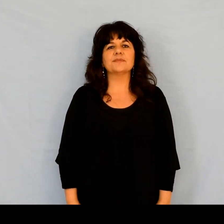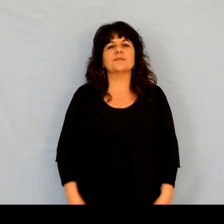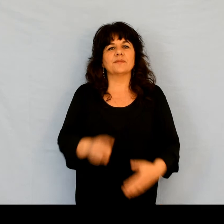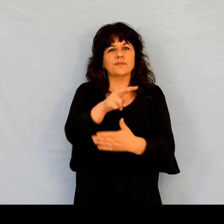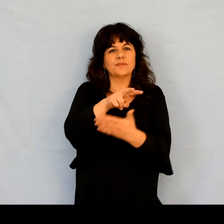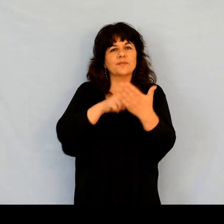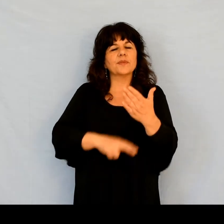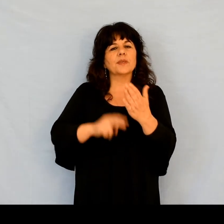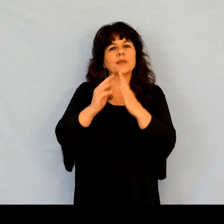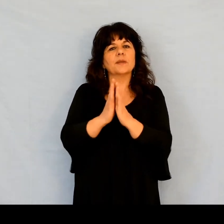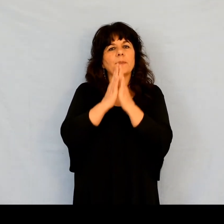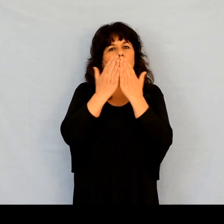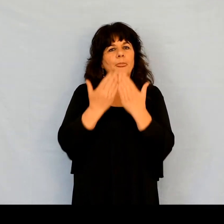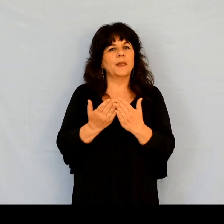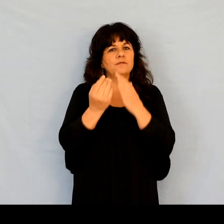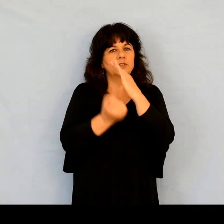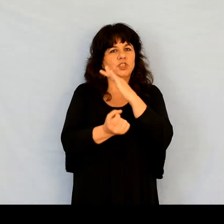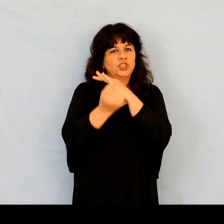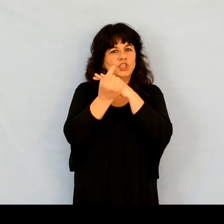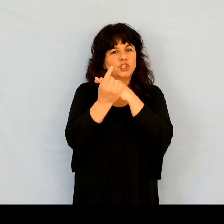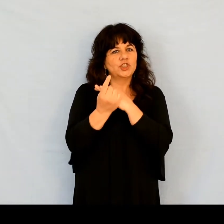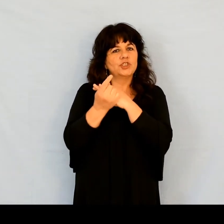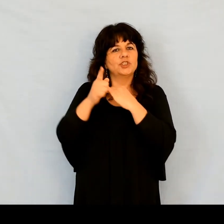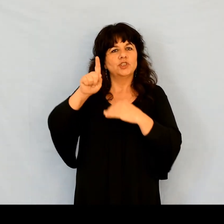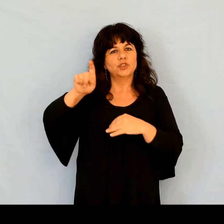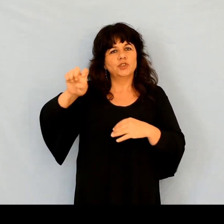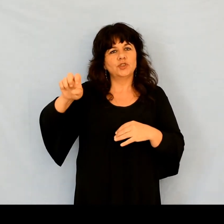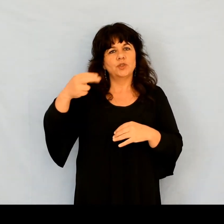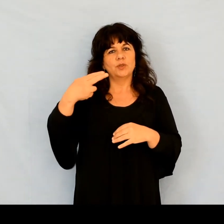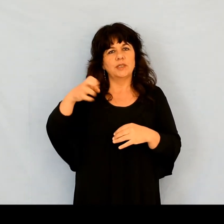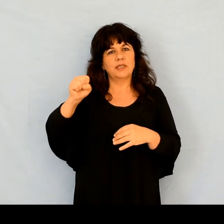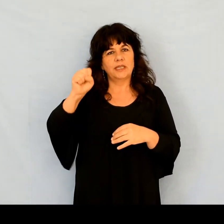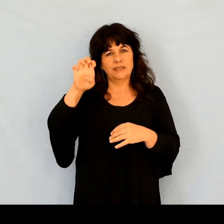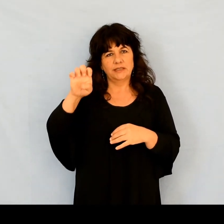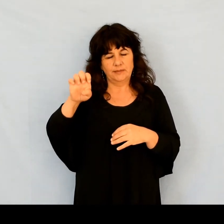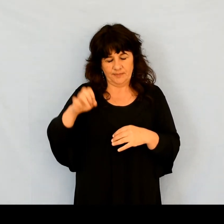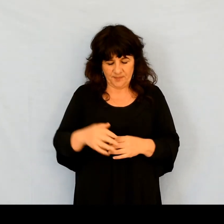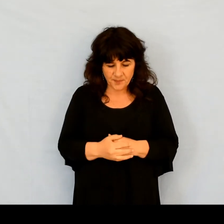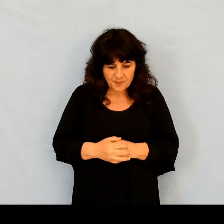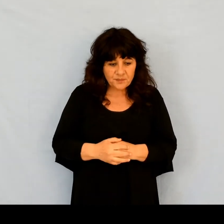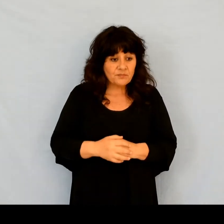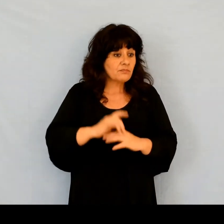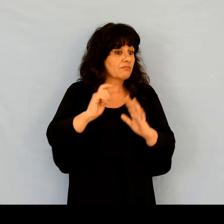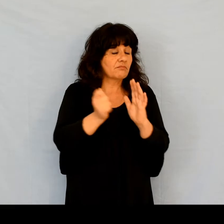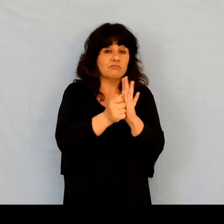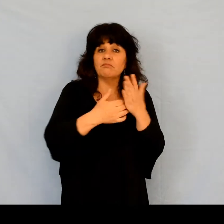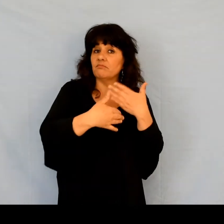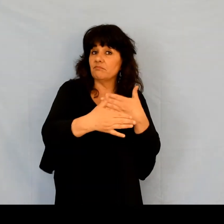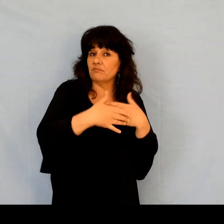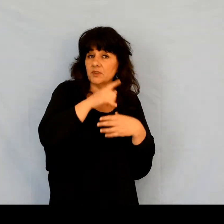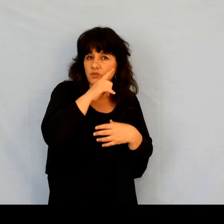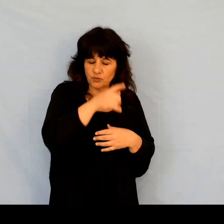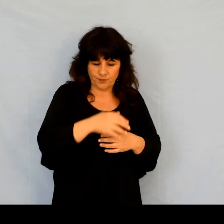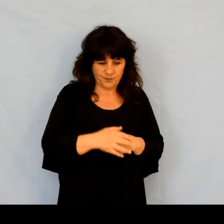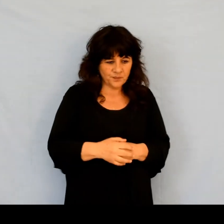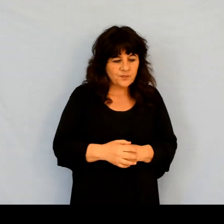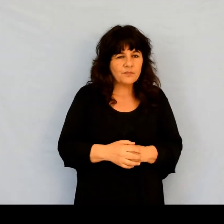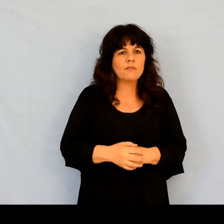Lecture du livre de la Genèse. En ces jours-là, Dieu mit Abraham à l'épreuve.